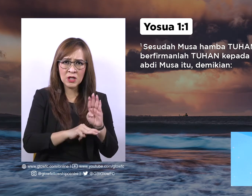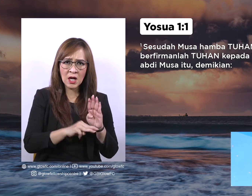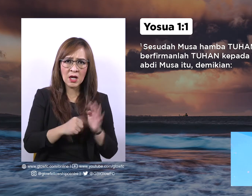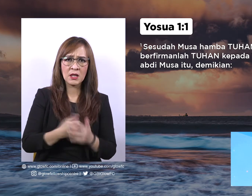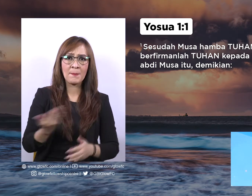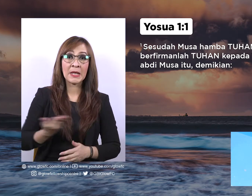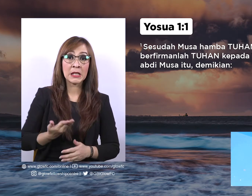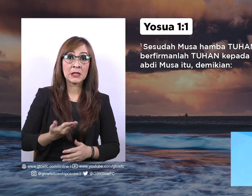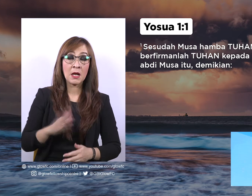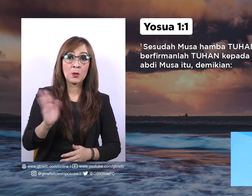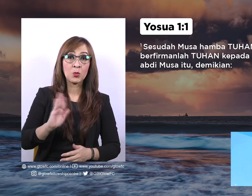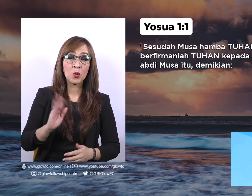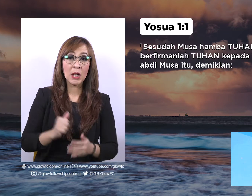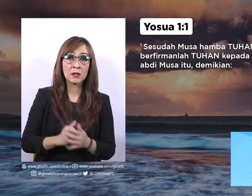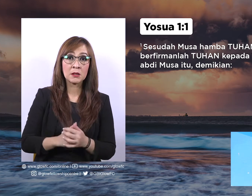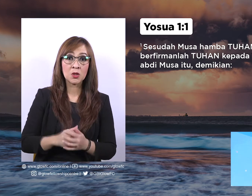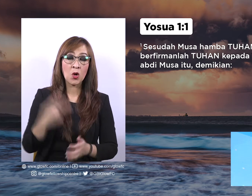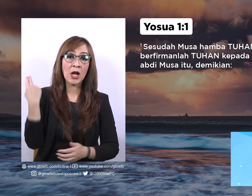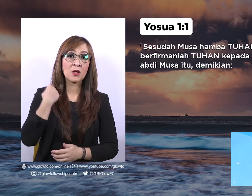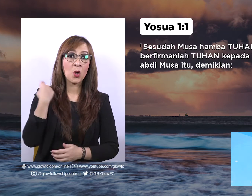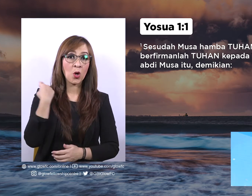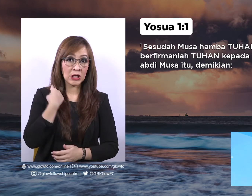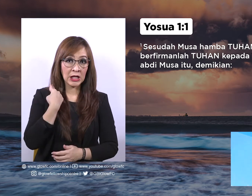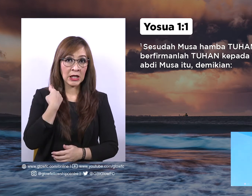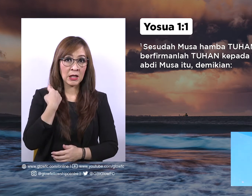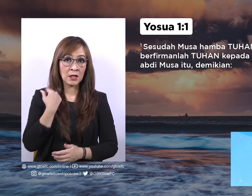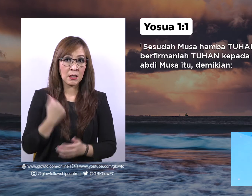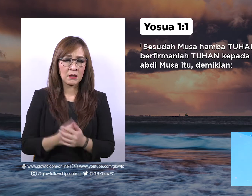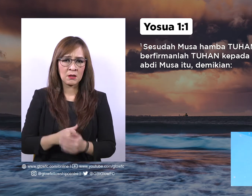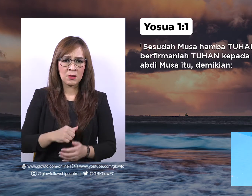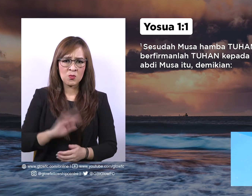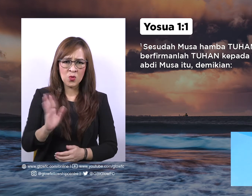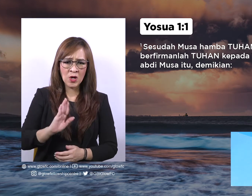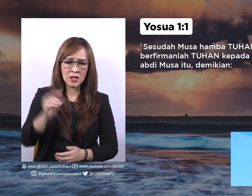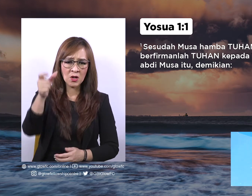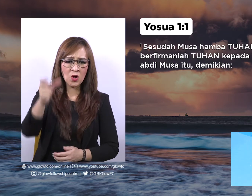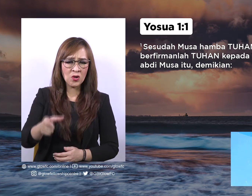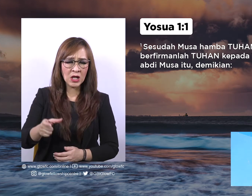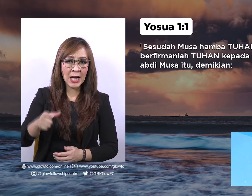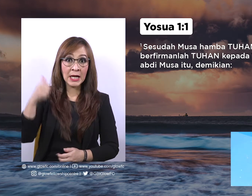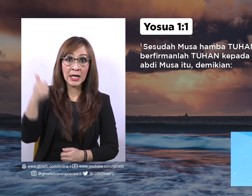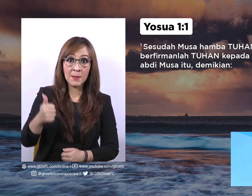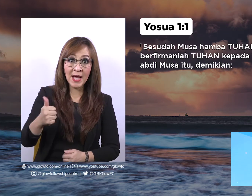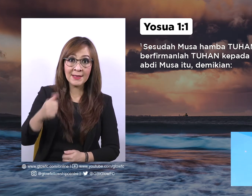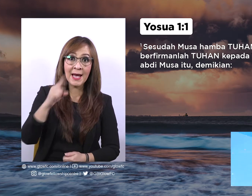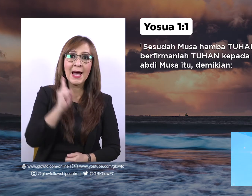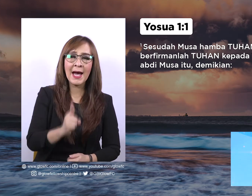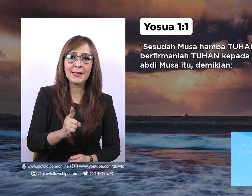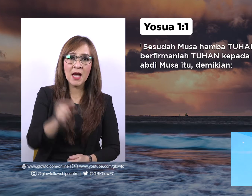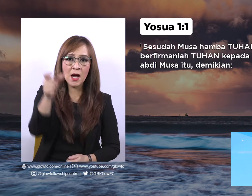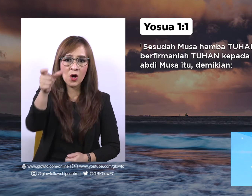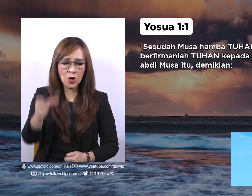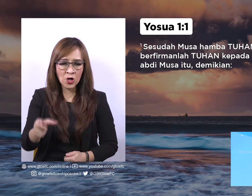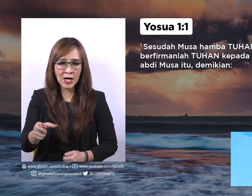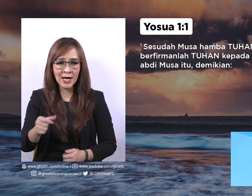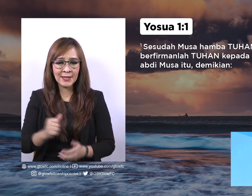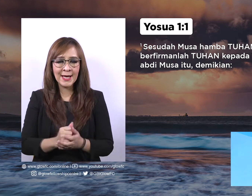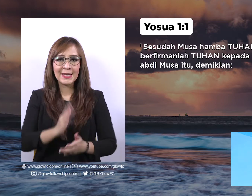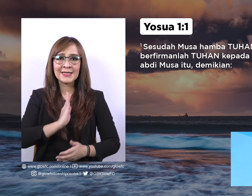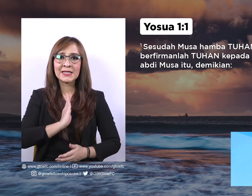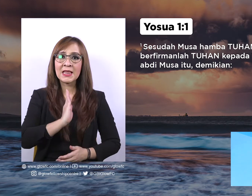ini dia bukan seorang Doktor biologi ini dia bukan seorang yang hebat hebat banget dia hanya orang yang setia orang yang taat